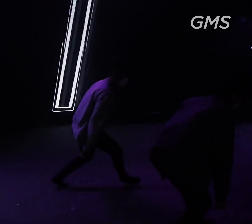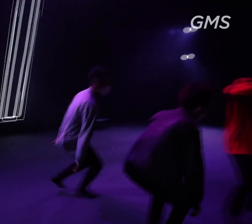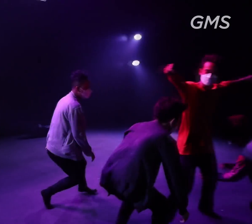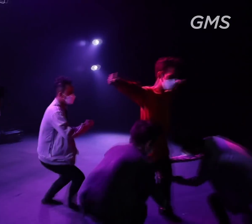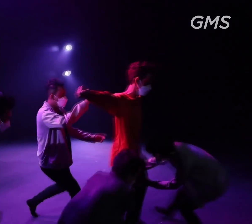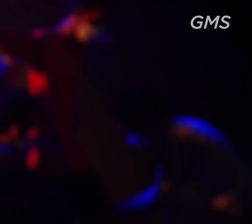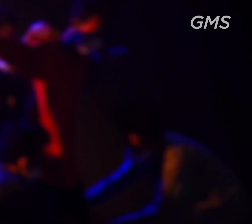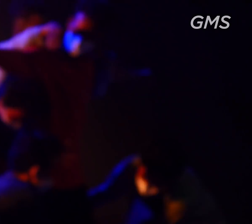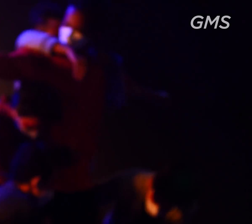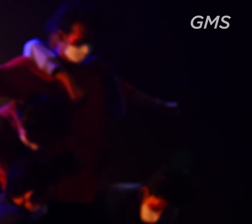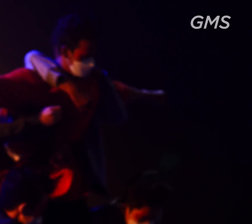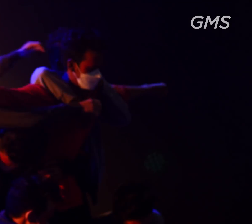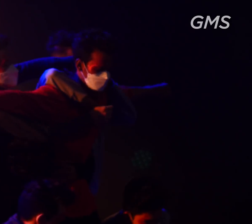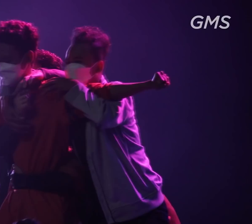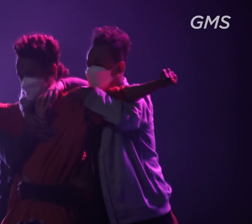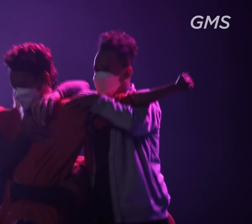certo homem